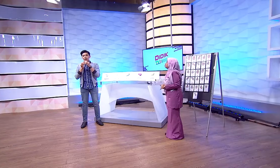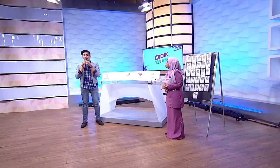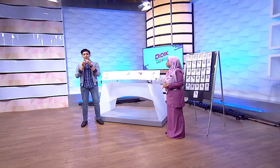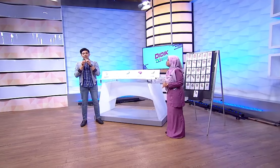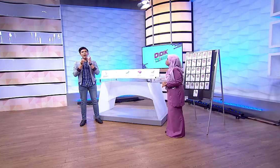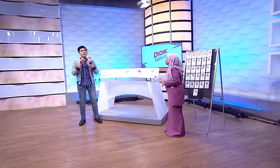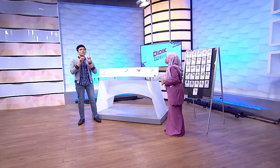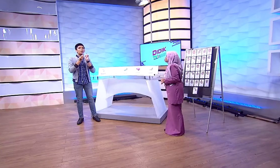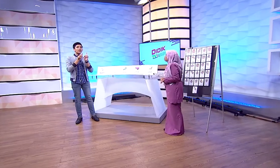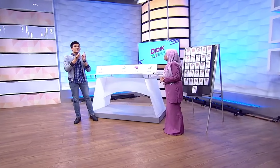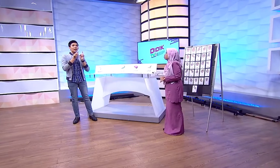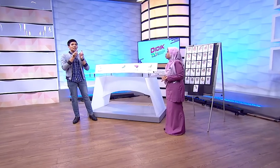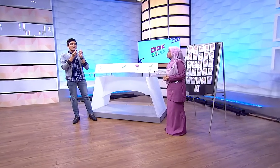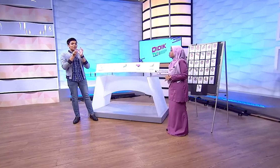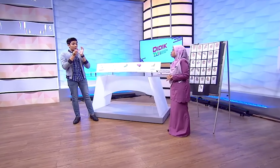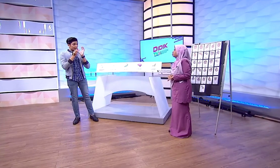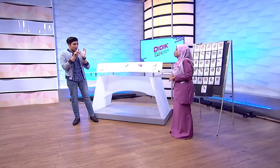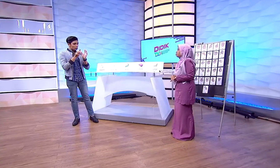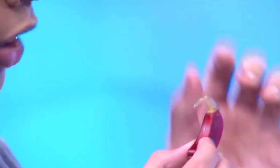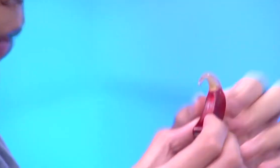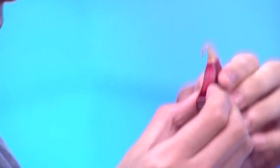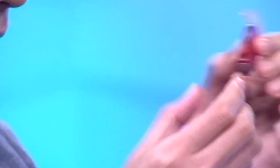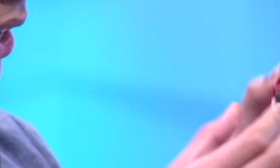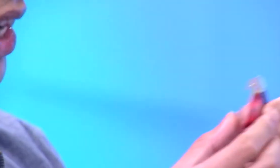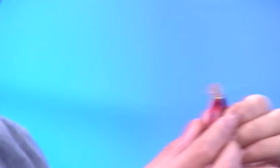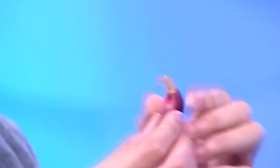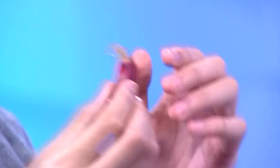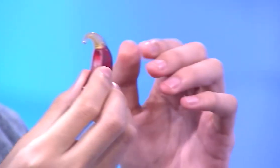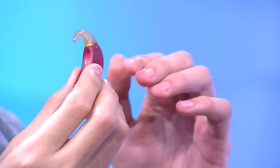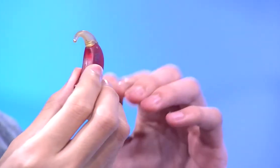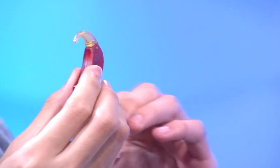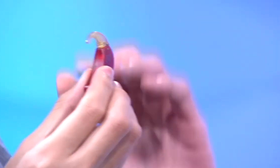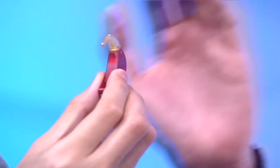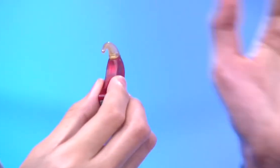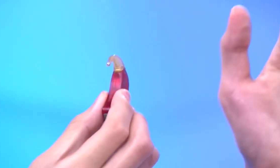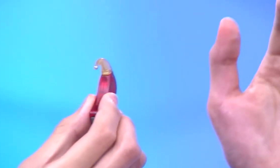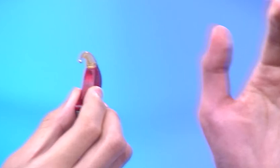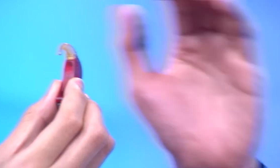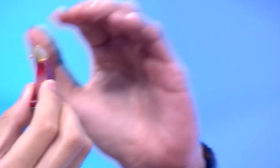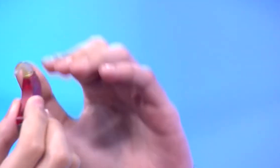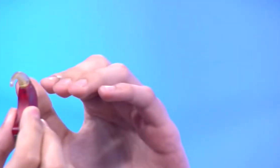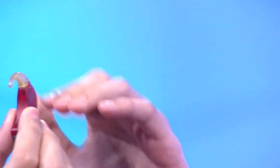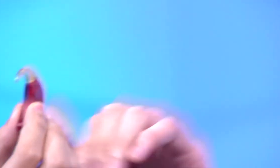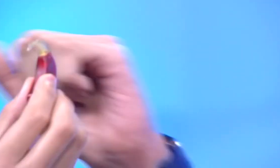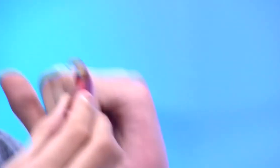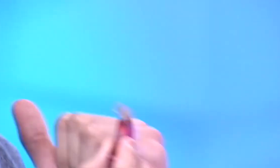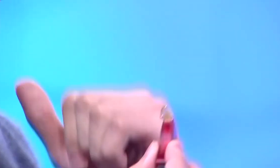tahap macam mana Ad yang mata pendengaran tubuh dipakai benih yang tahap yang memang tak dengan langsung ke yang tak dengan sikit-sikit ke macam manusia2